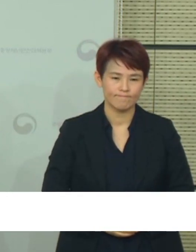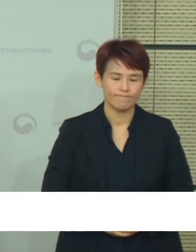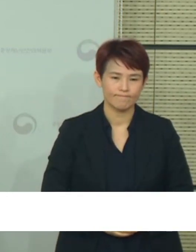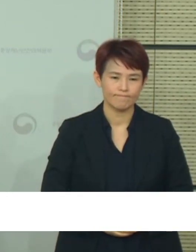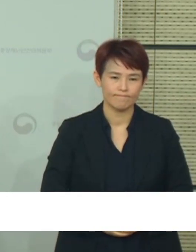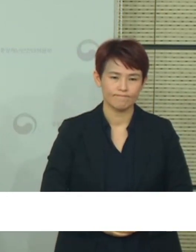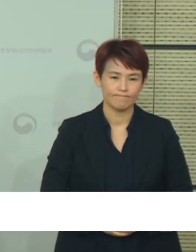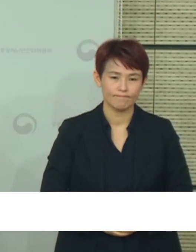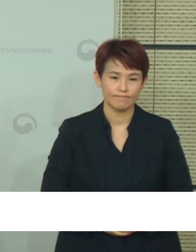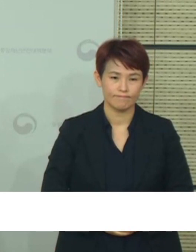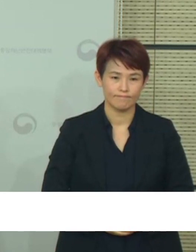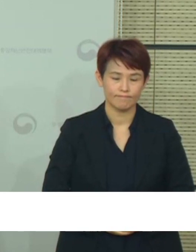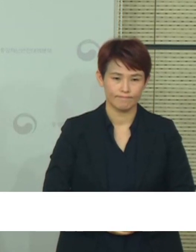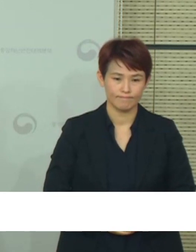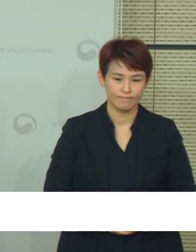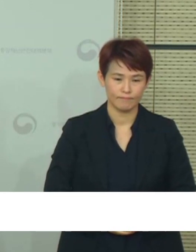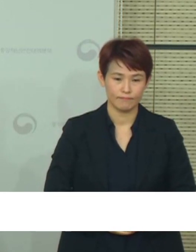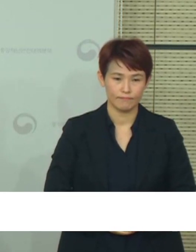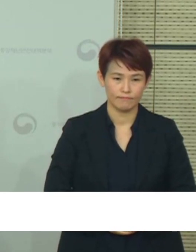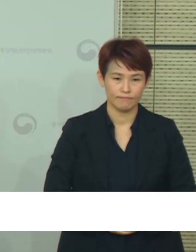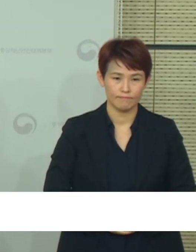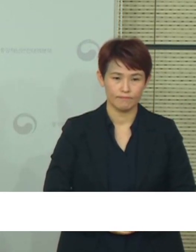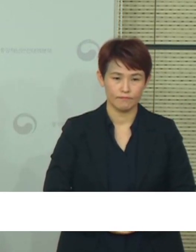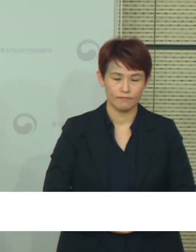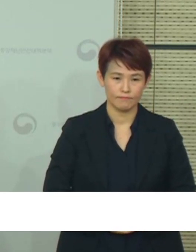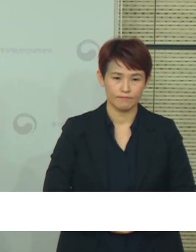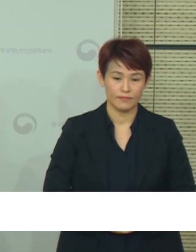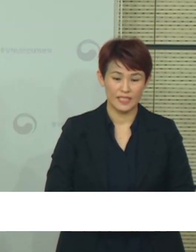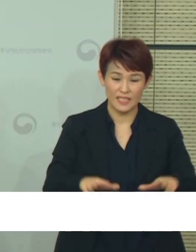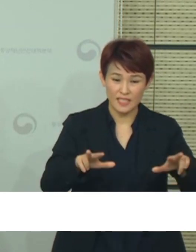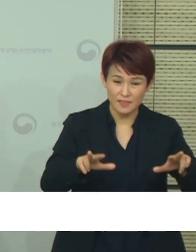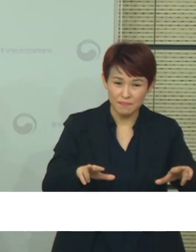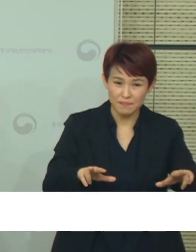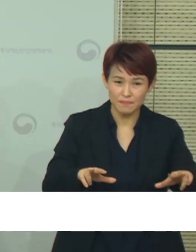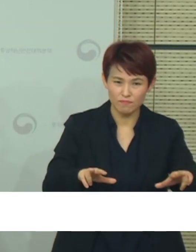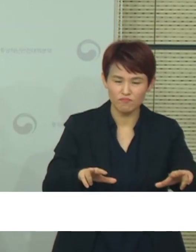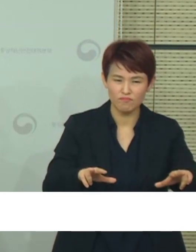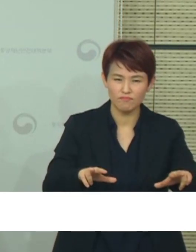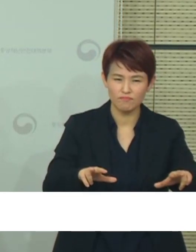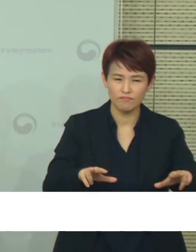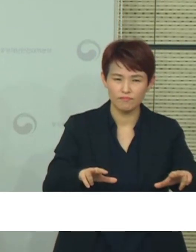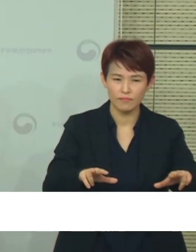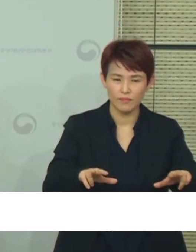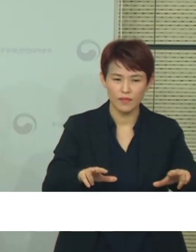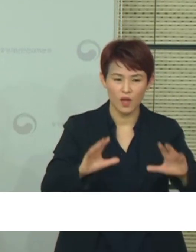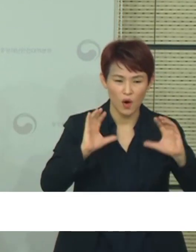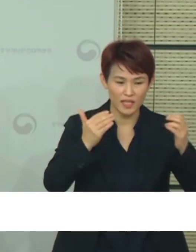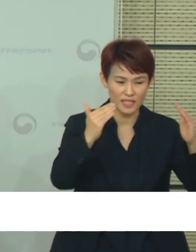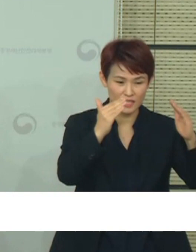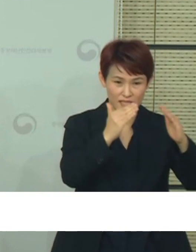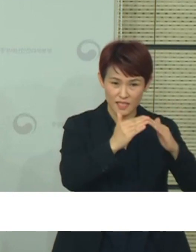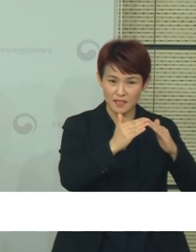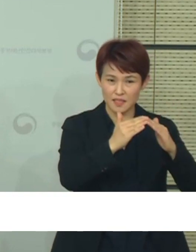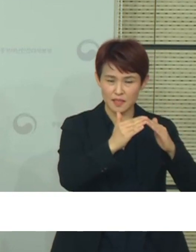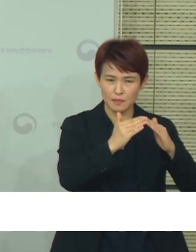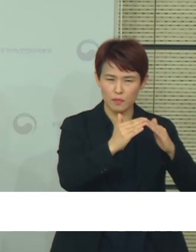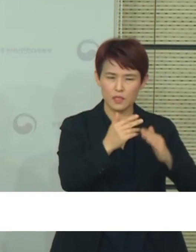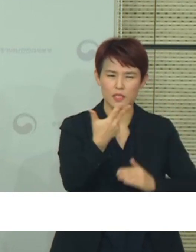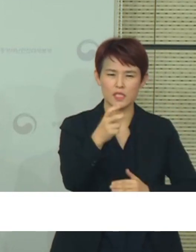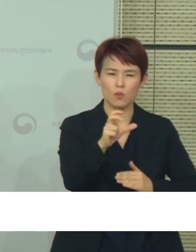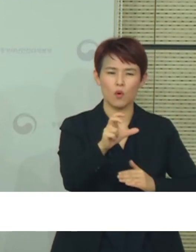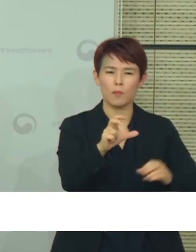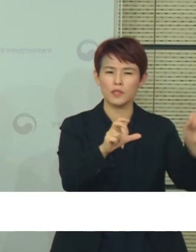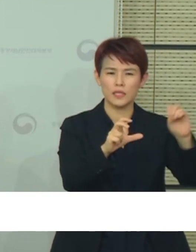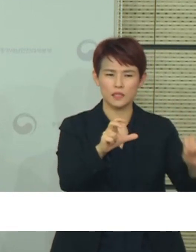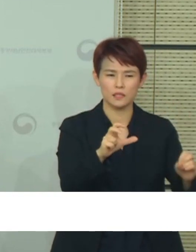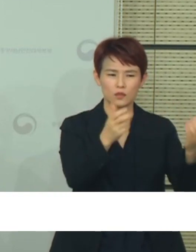합니다. 저희는 이게 그 지금 현재도 사실상 그 어린이집이 75%